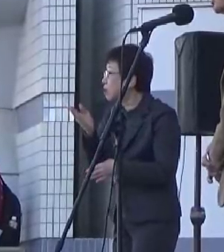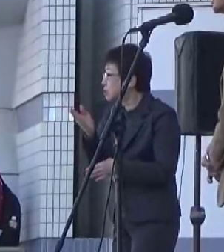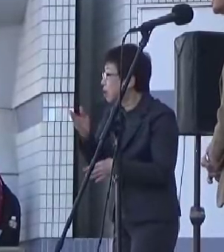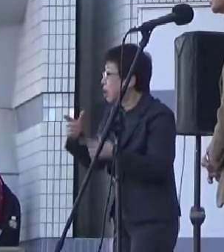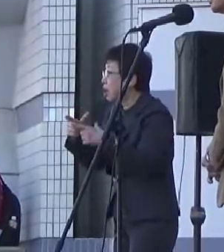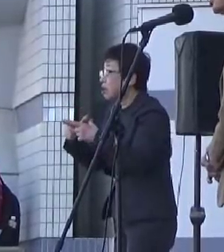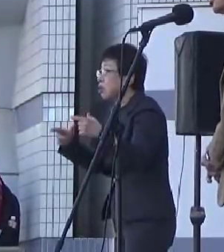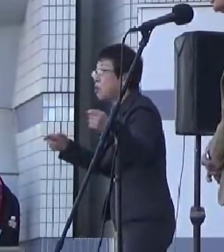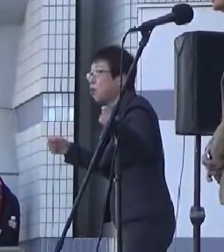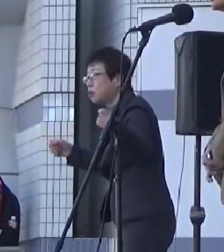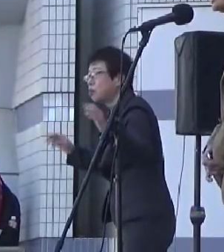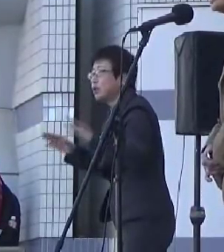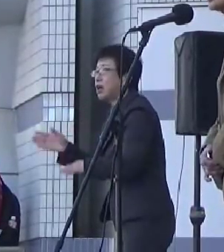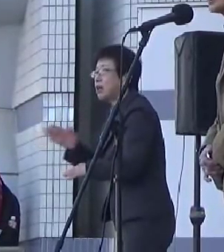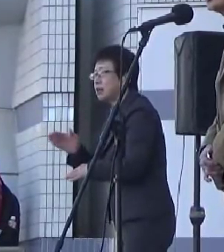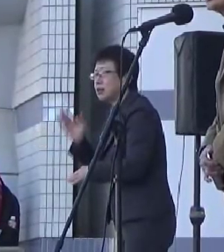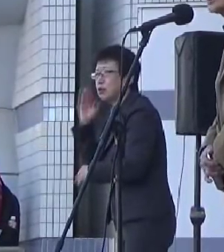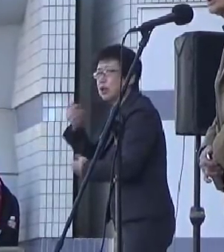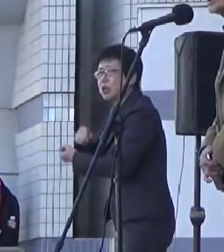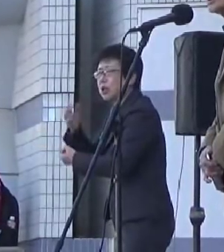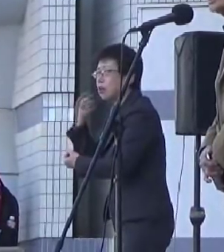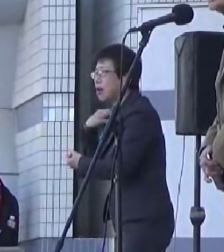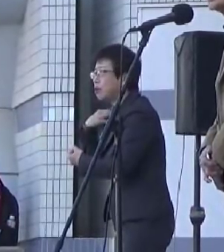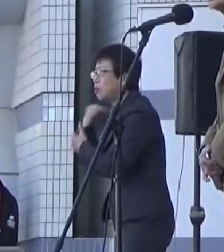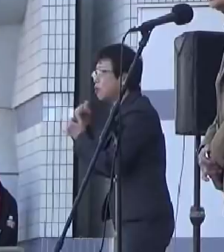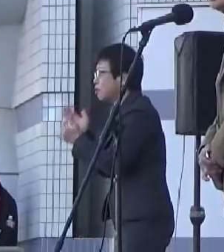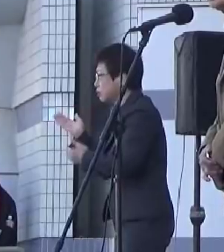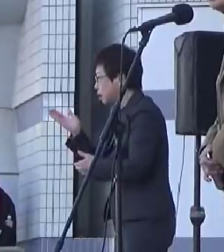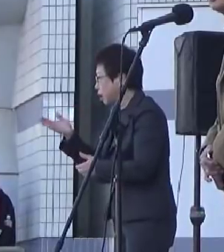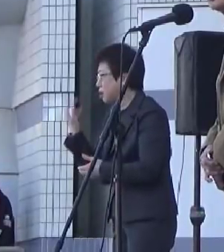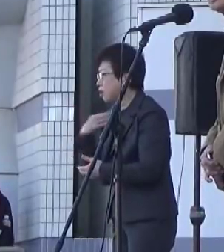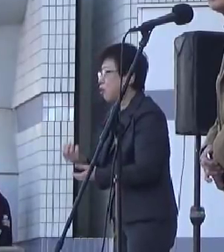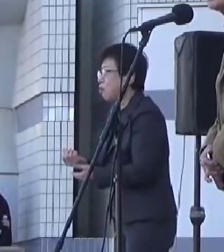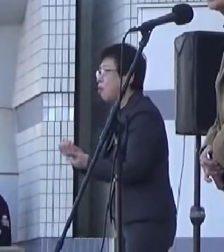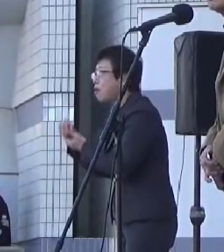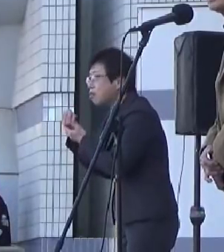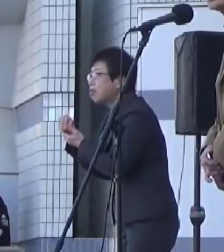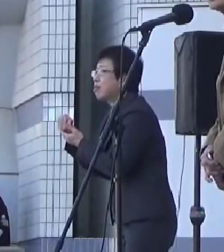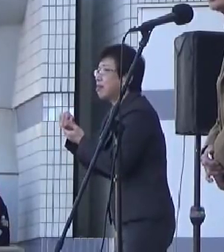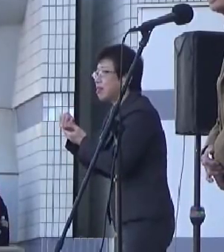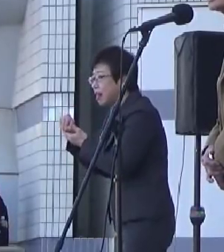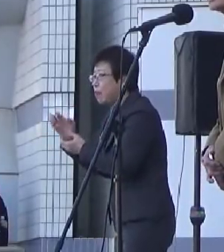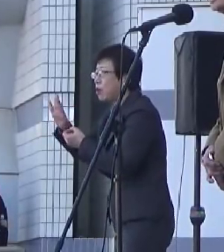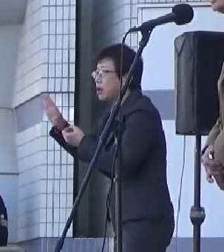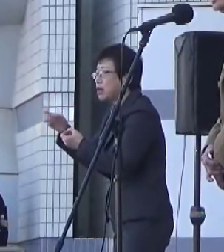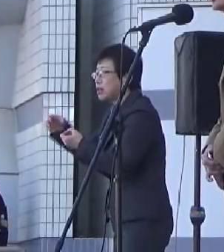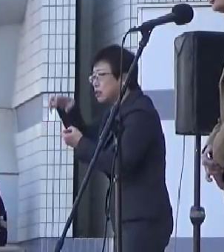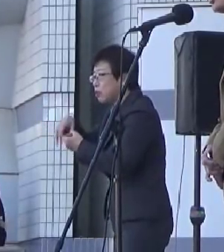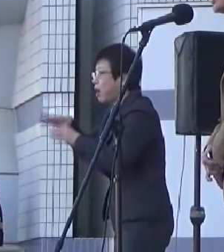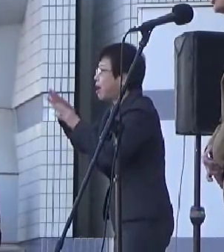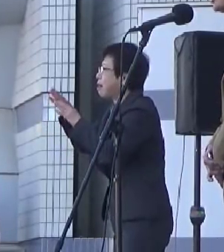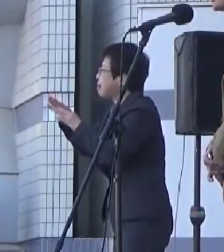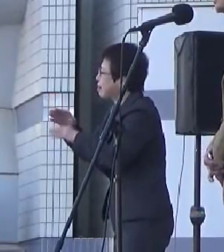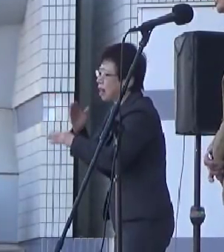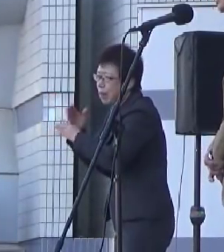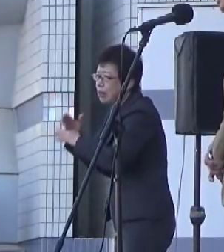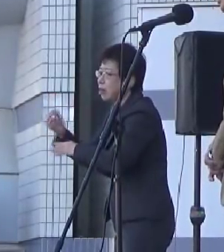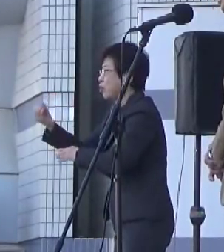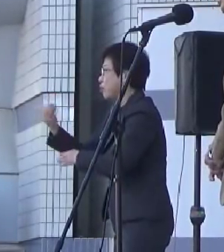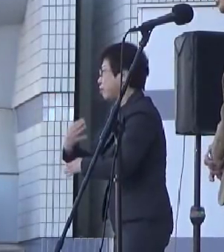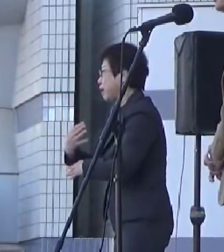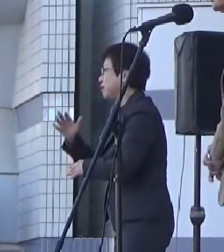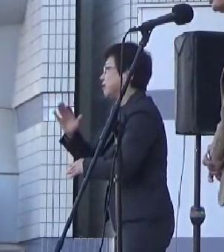日本の最近の政権担当者が責任を持ってもう原発はダメだと言ってます。ところがどうです